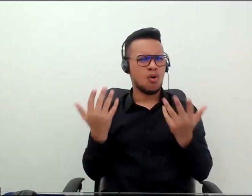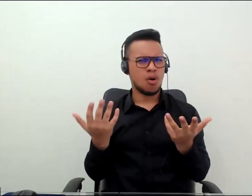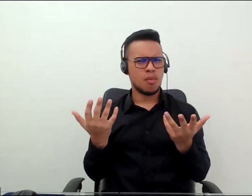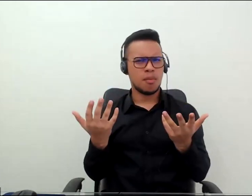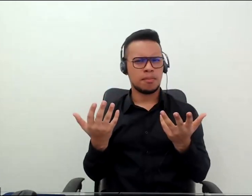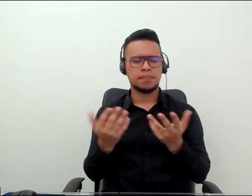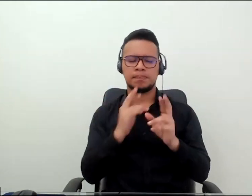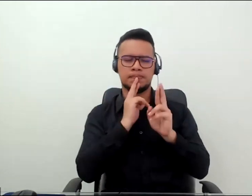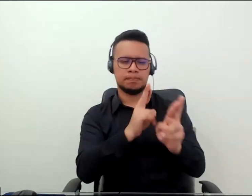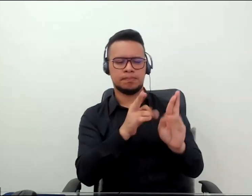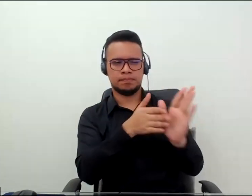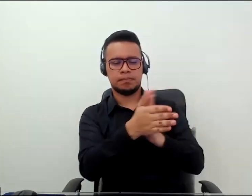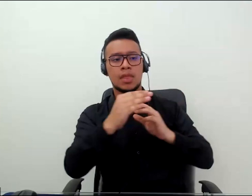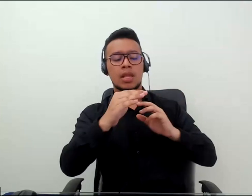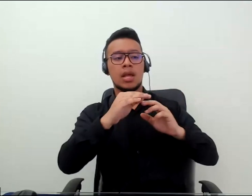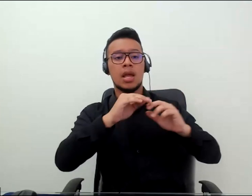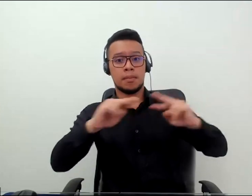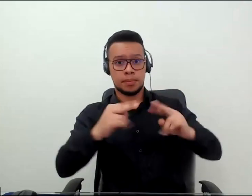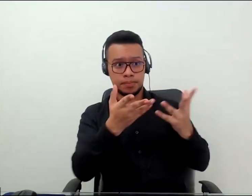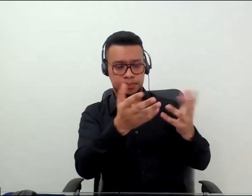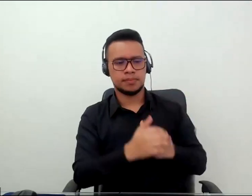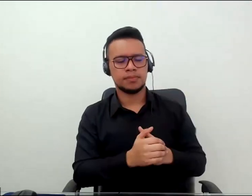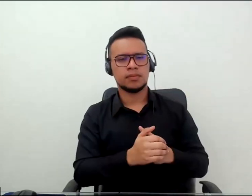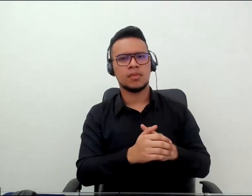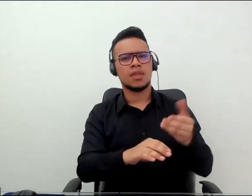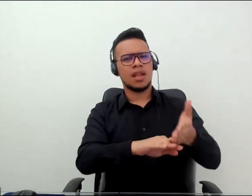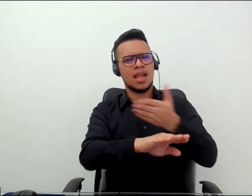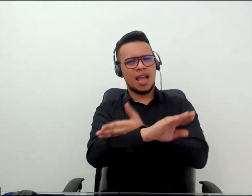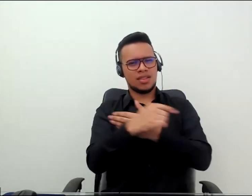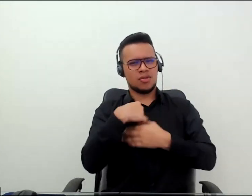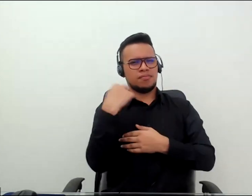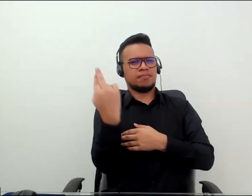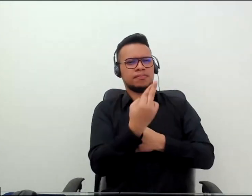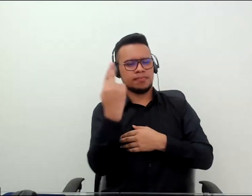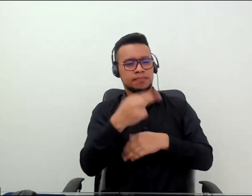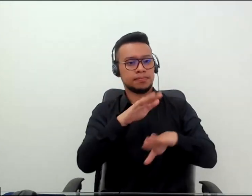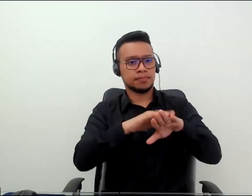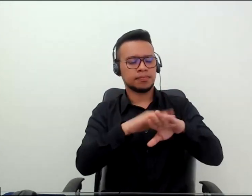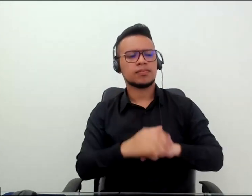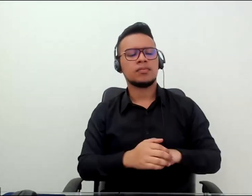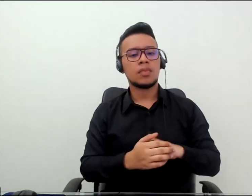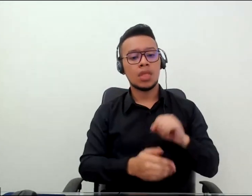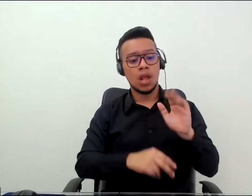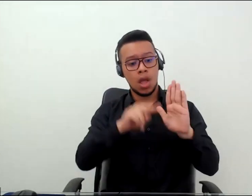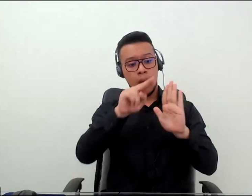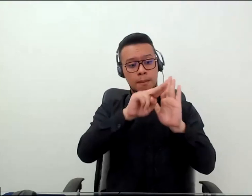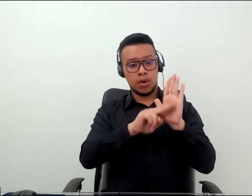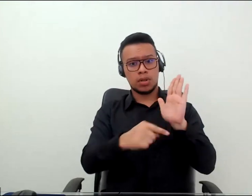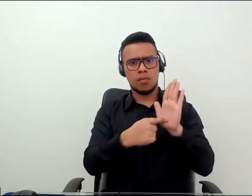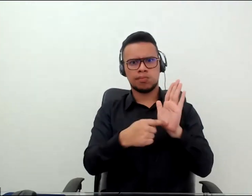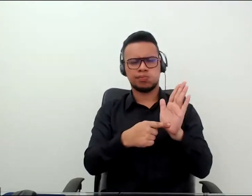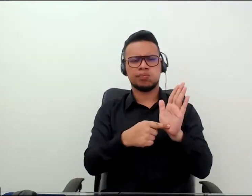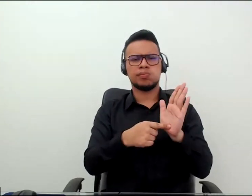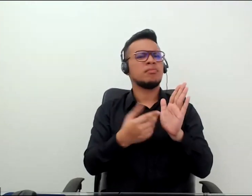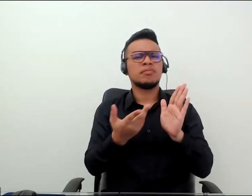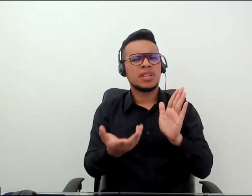hago énfasis en lo que mencionaba anteriormente Y es uno que la política es finita dos que para